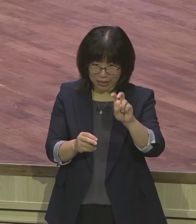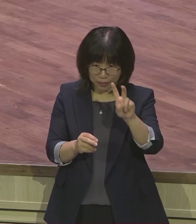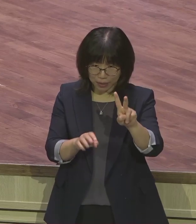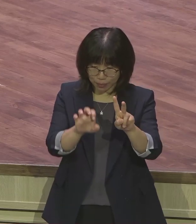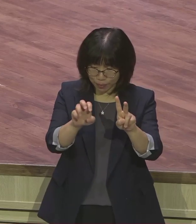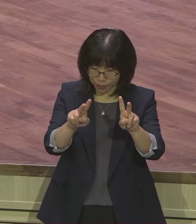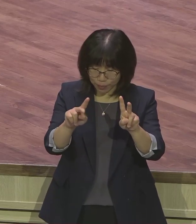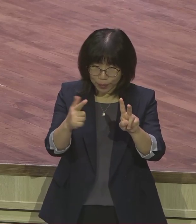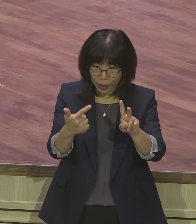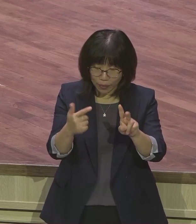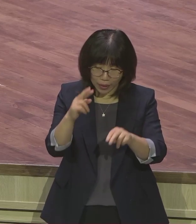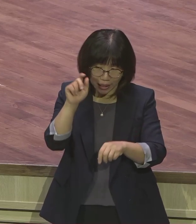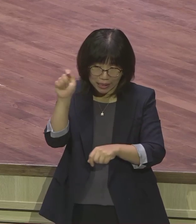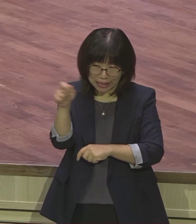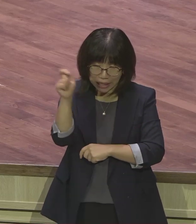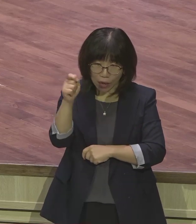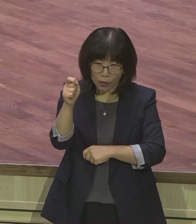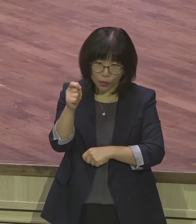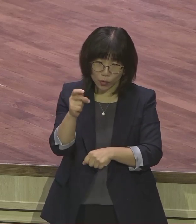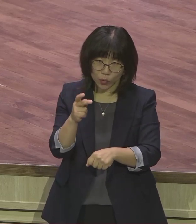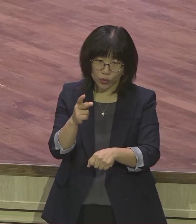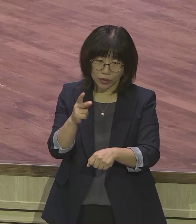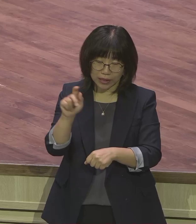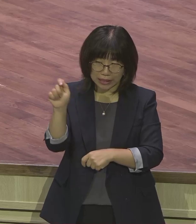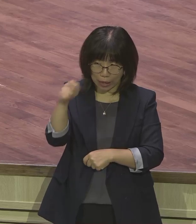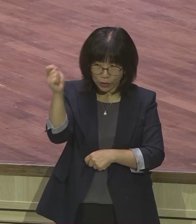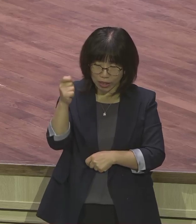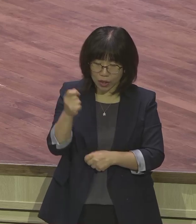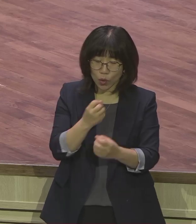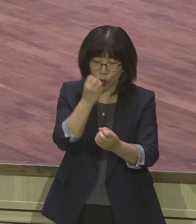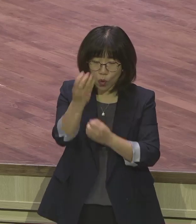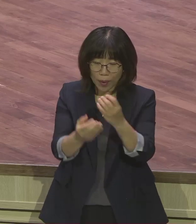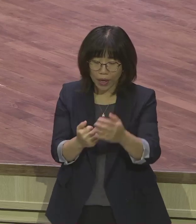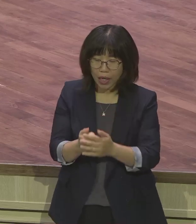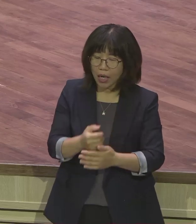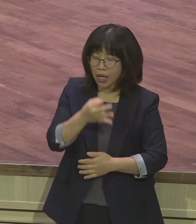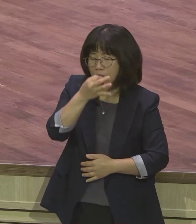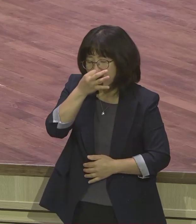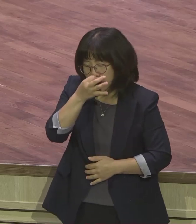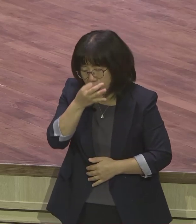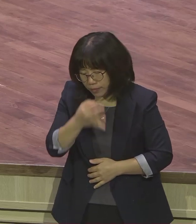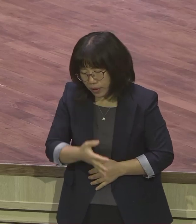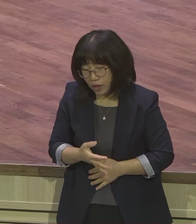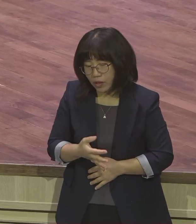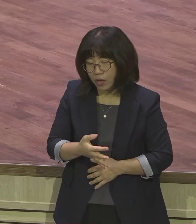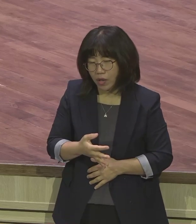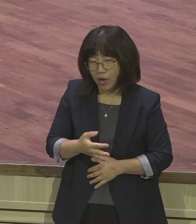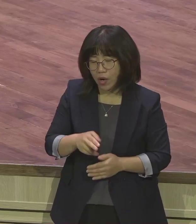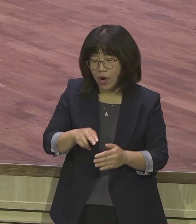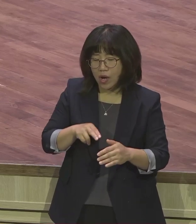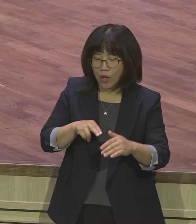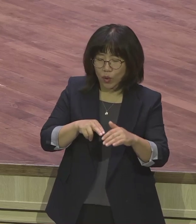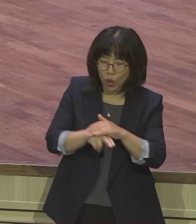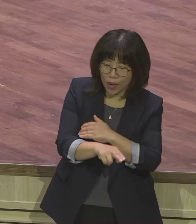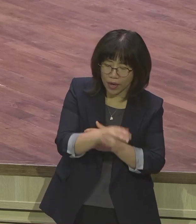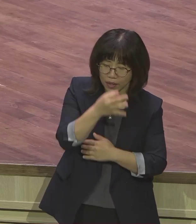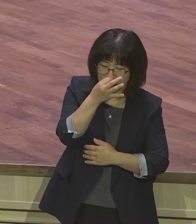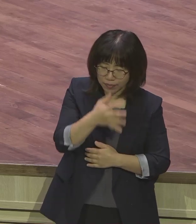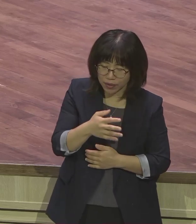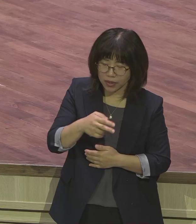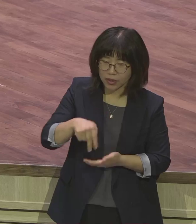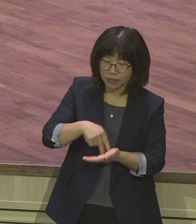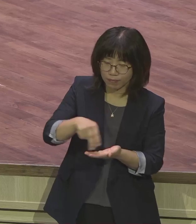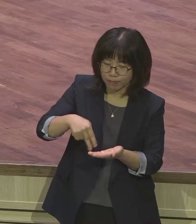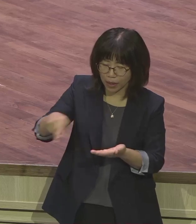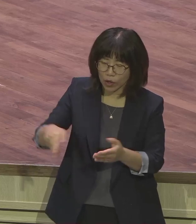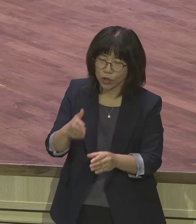예수님이 하신 십자하신 말씀 이게 지금 22편에 나오는 정도로 애처라 처절한 지금 상황 속에 서 있는